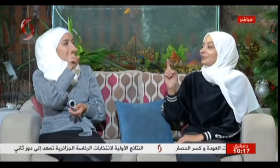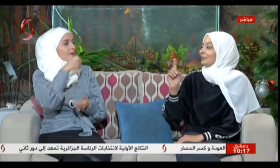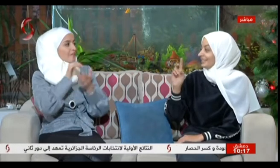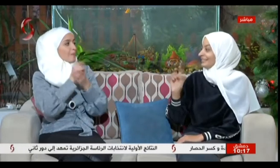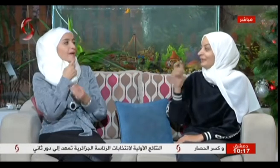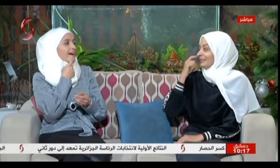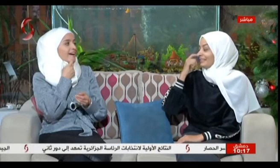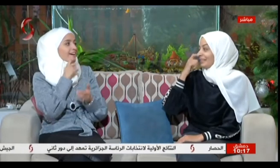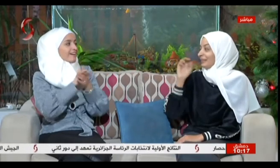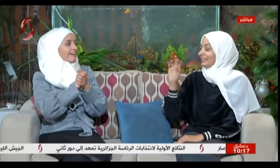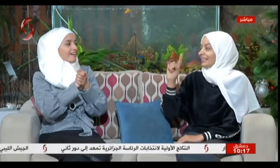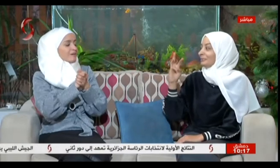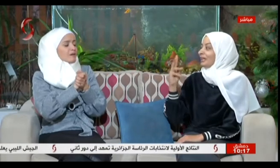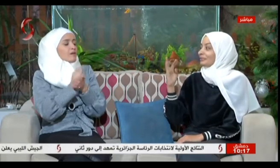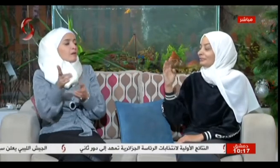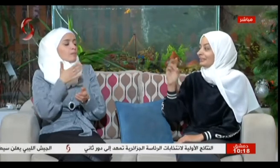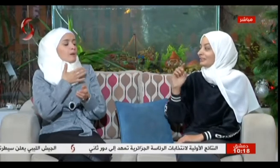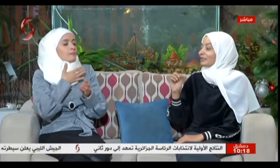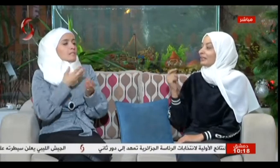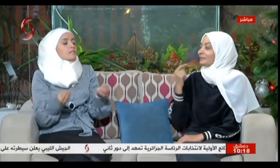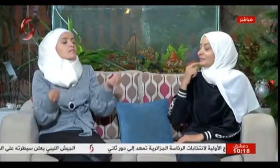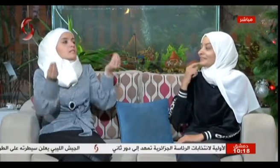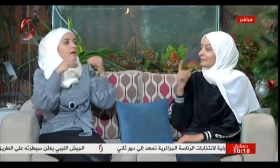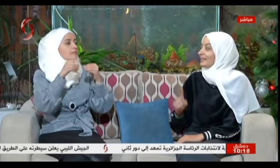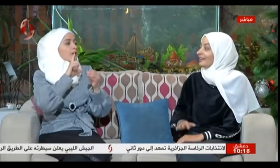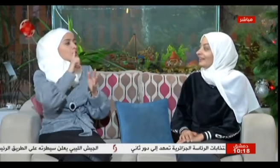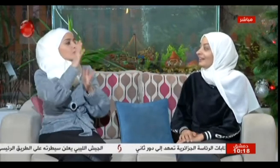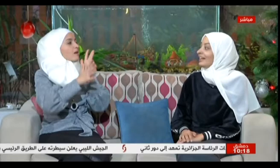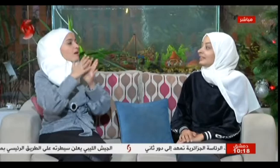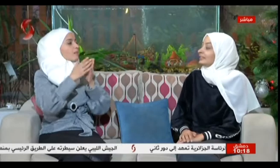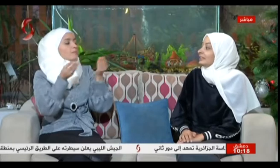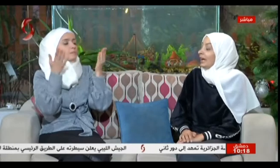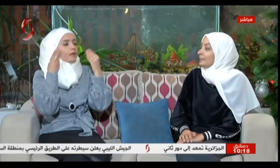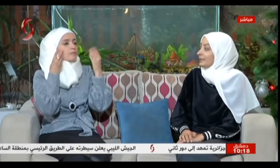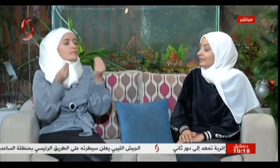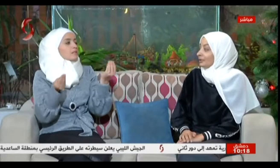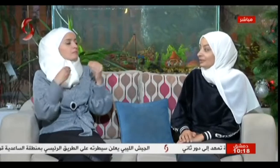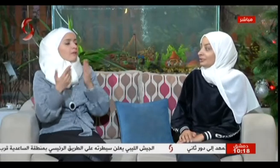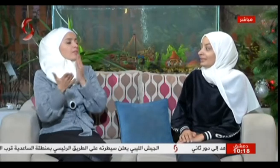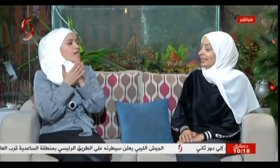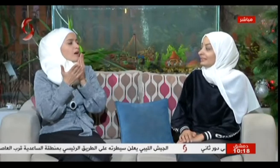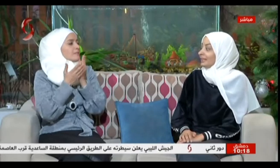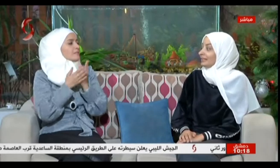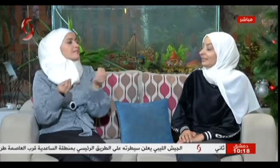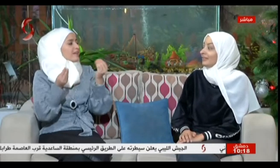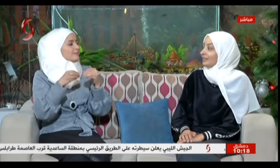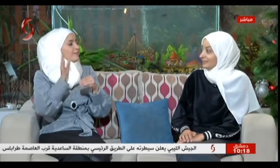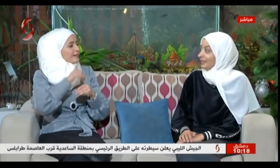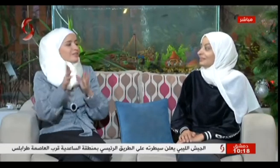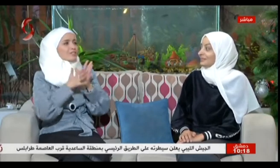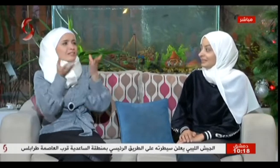يتعلموا. صاروا حتى يتعلموا احرف الاشاره، في رفيقتي براءه كثير حبيت لغة الإشارة أكثر،